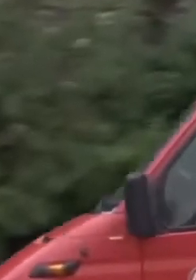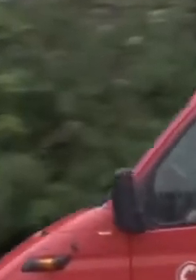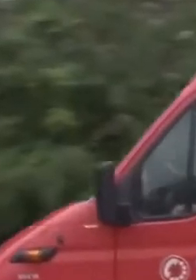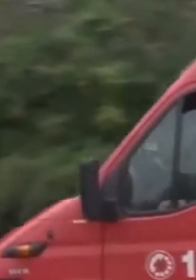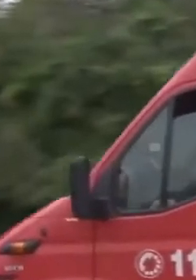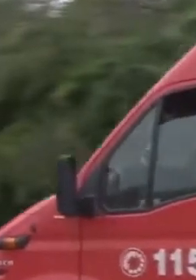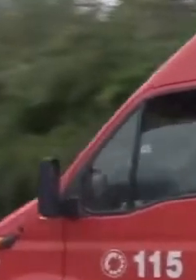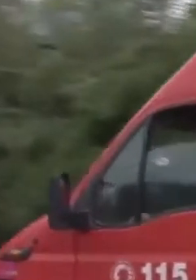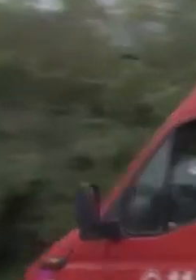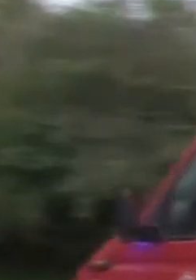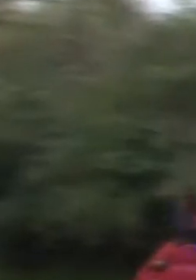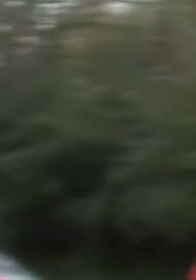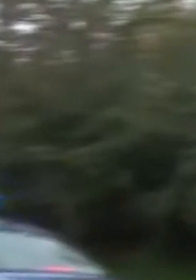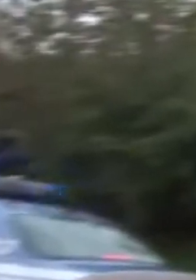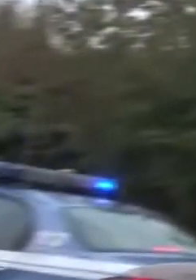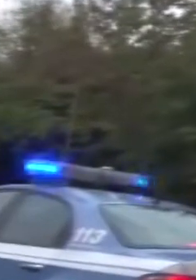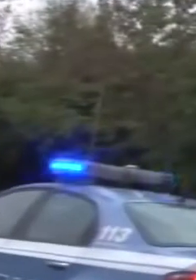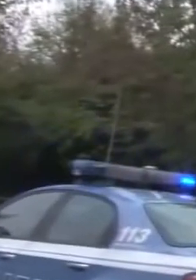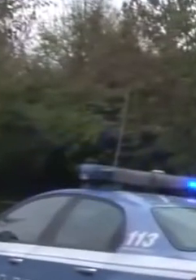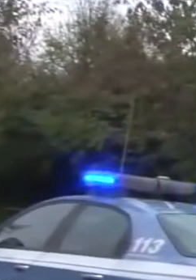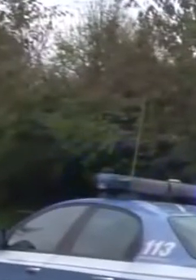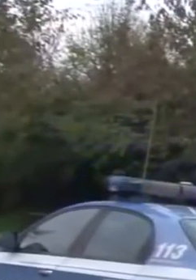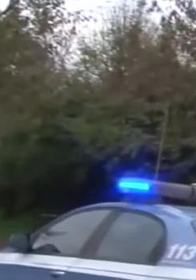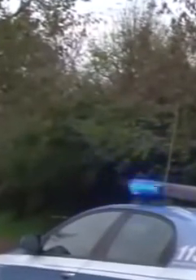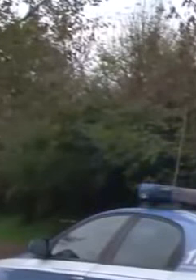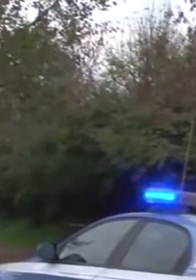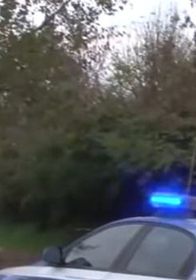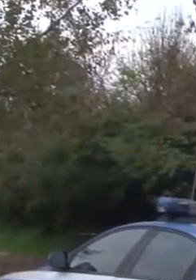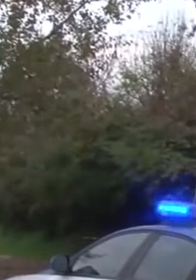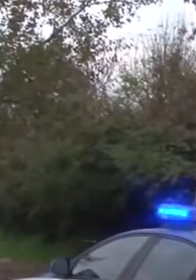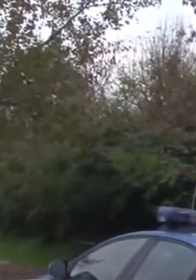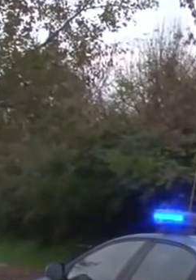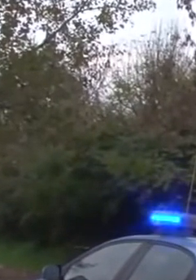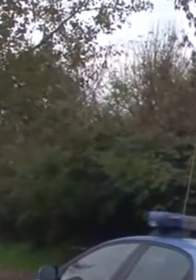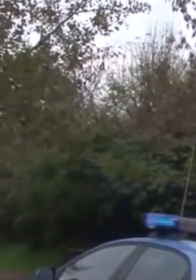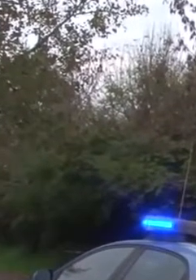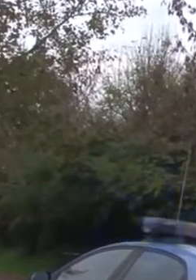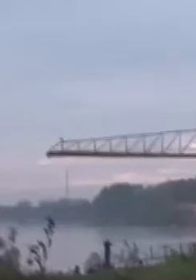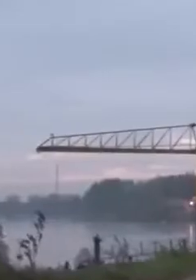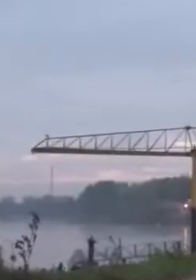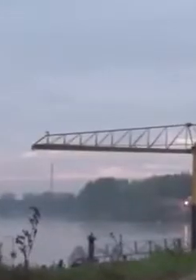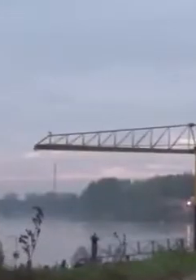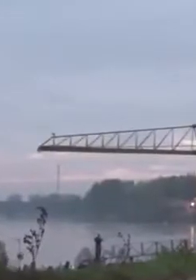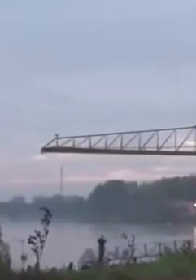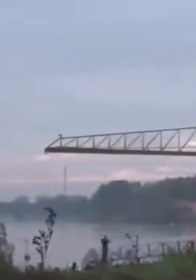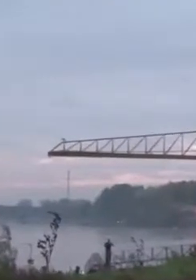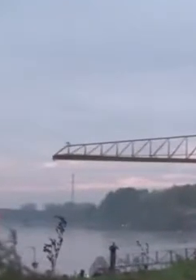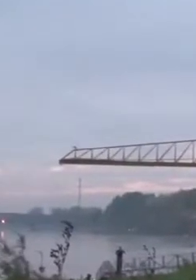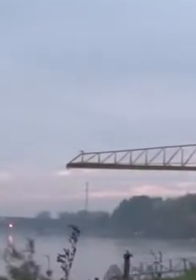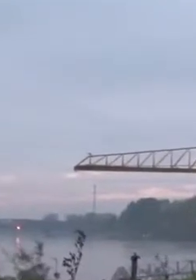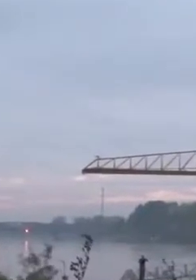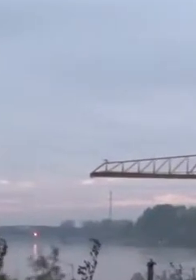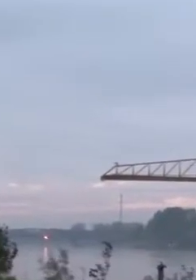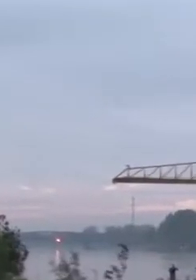il pescatore, un 71enne originario di San Stino di Rivenza e residente a Ceggia, stava pescando lungo il corso d'acqua. Per cause che sono in fase